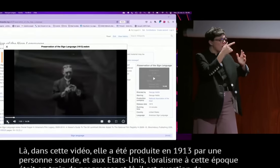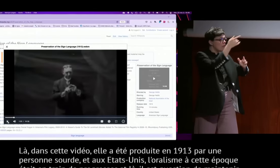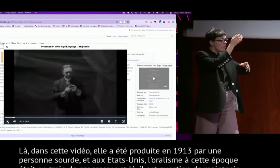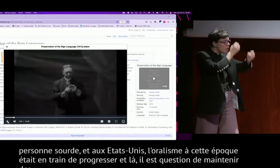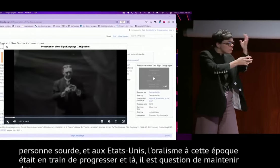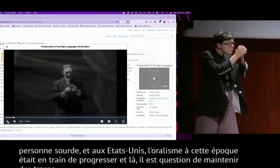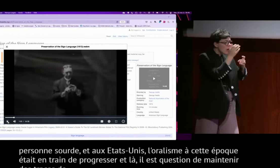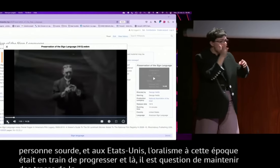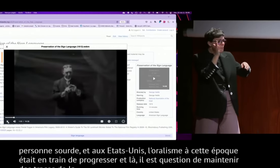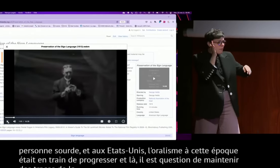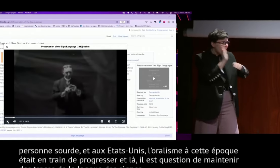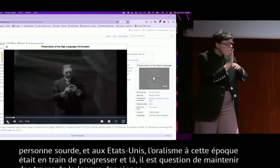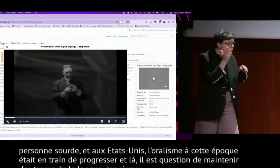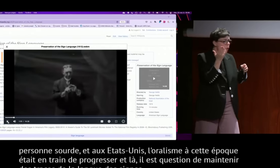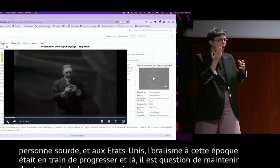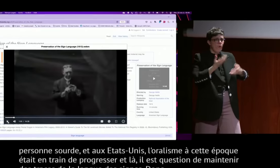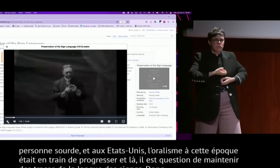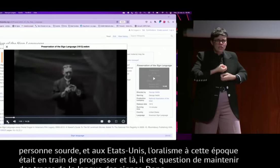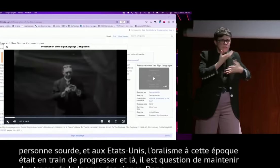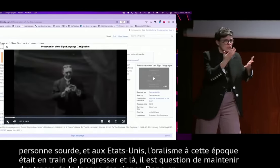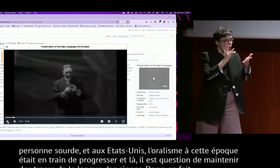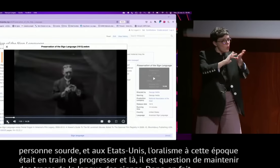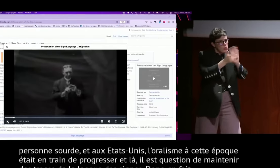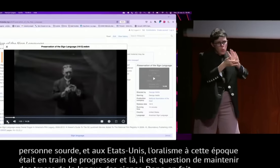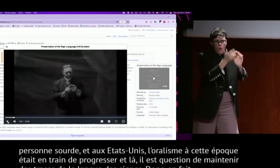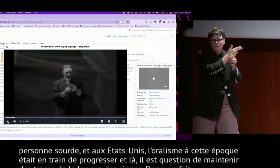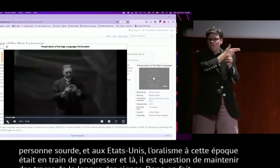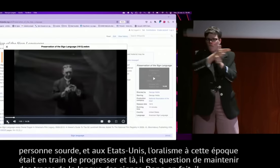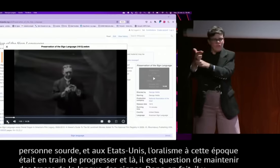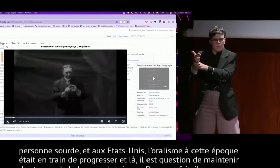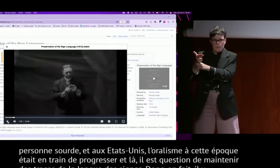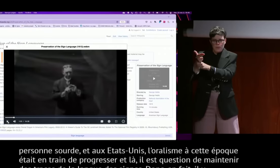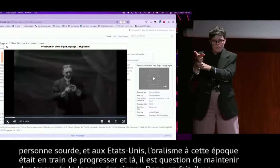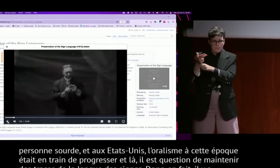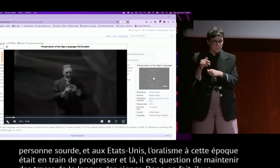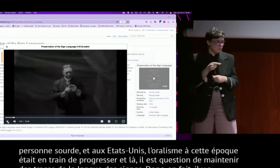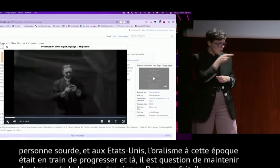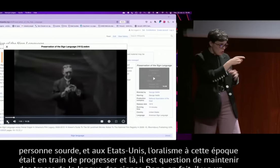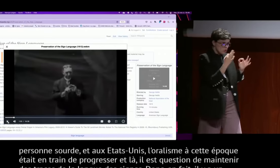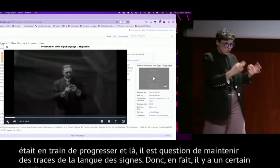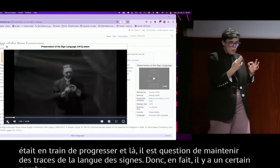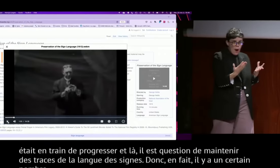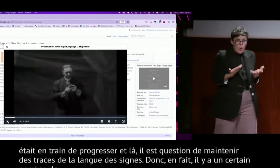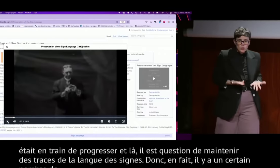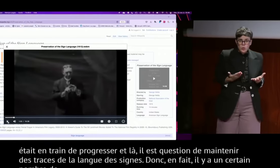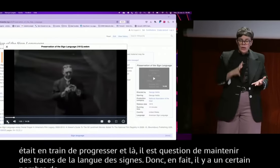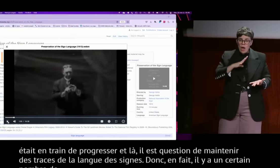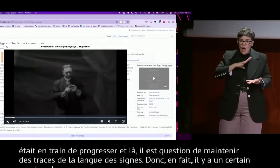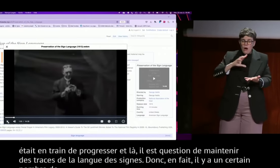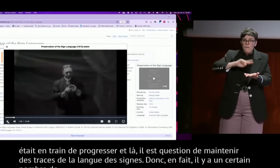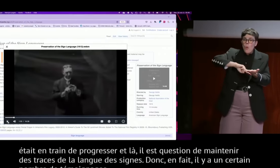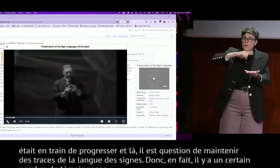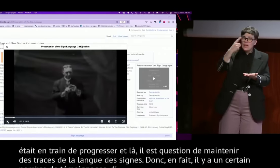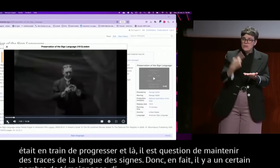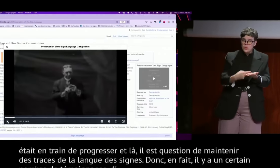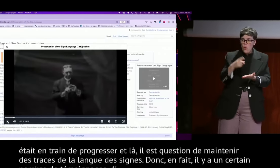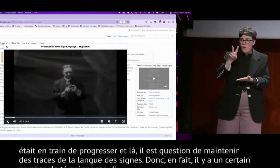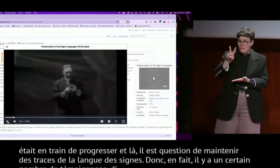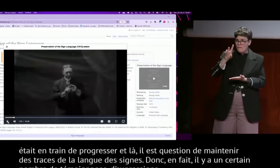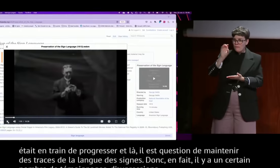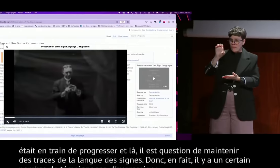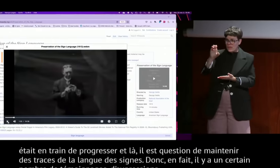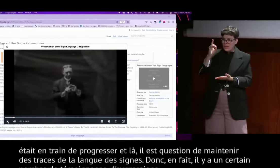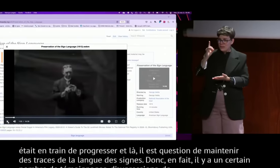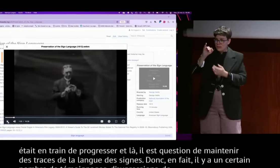des signes. Donc, en fait, il y a un certain nombre de témoignages, d'expressions, de